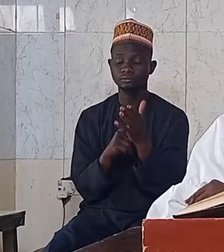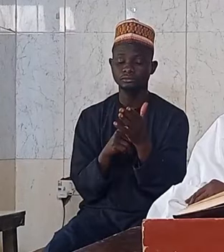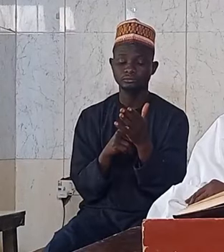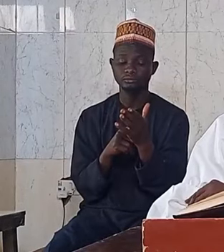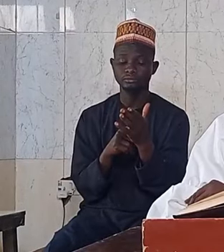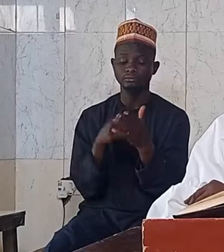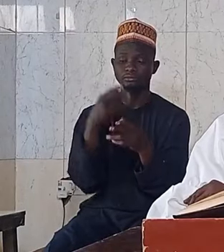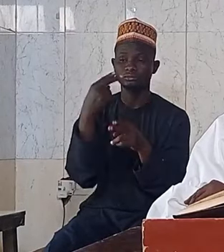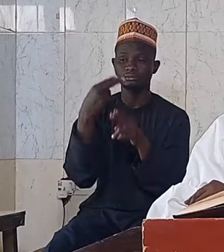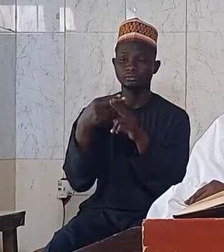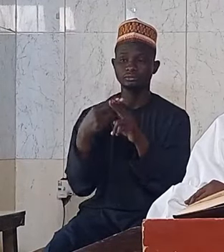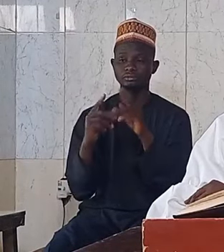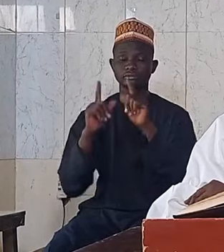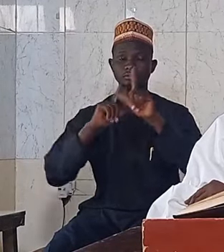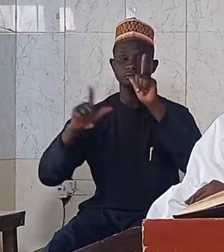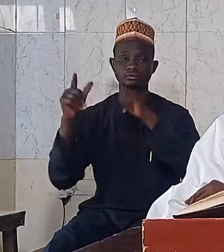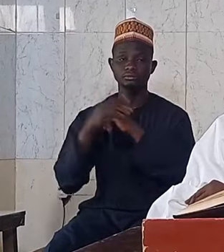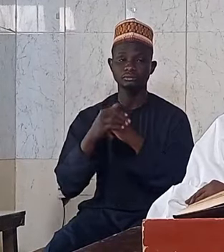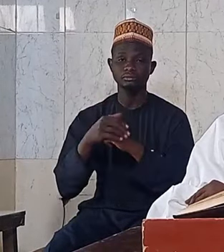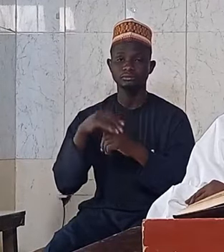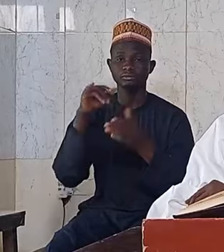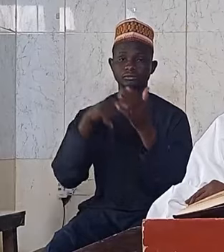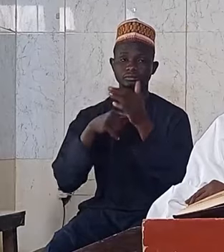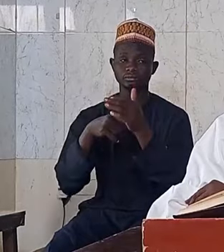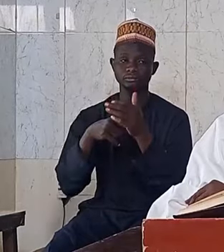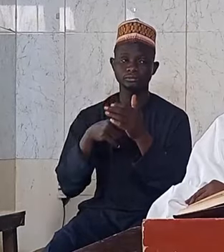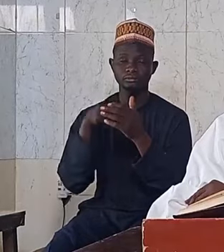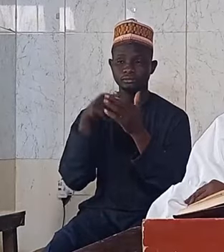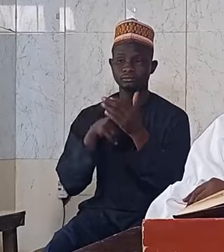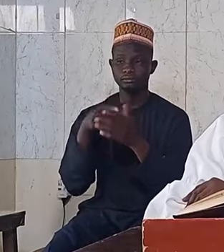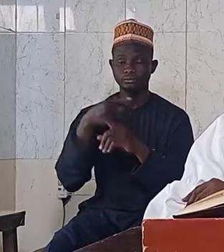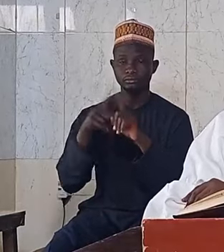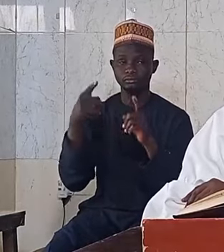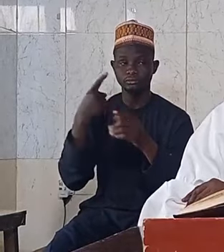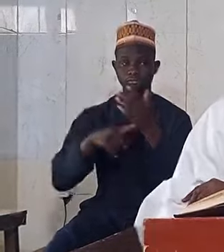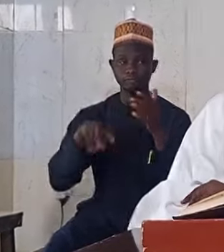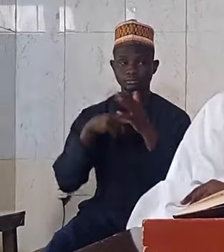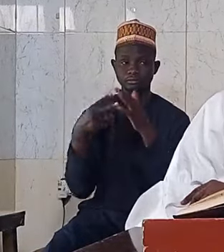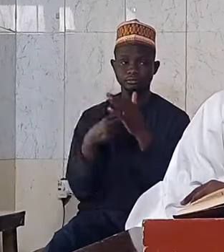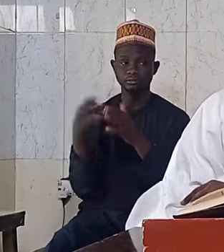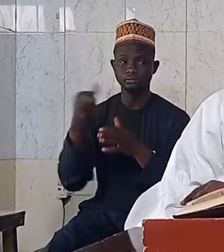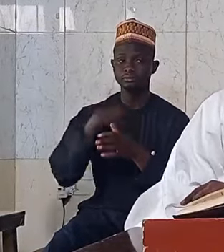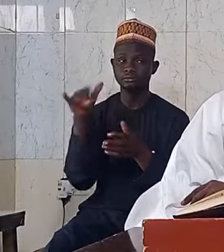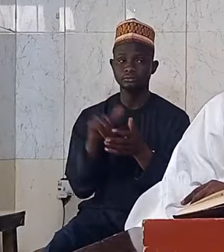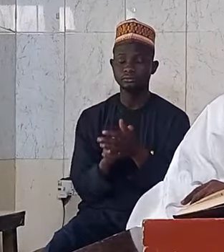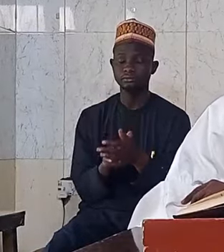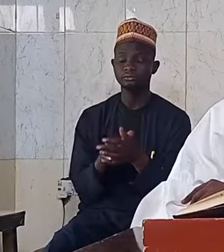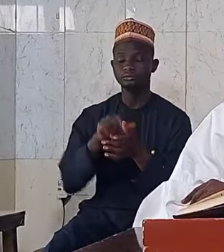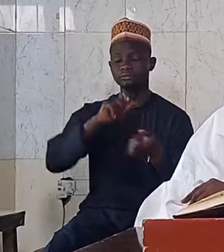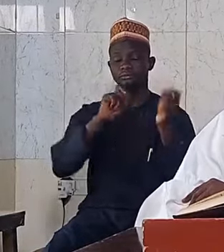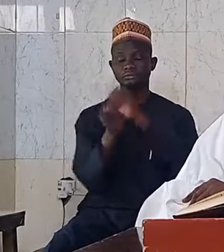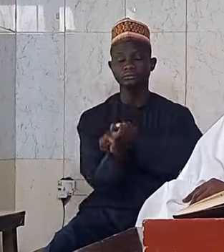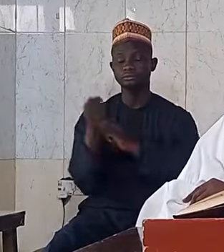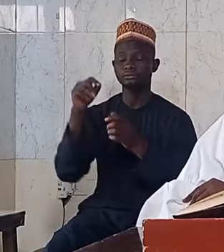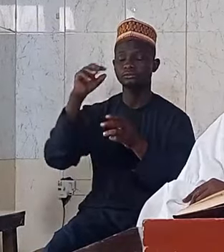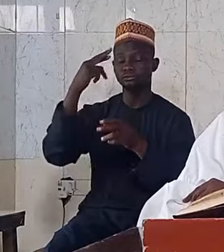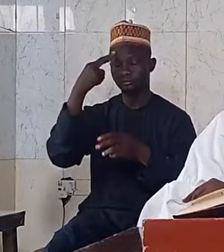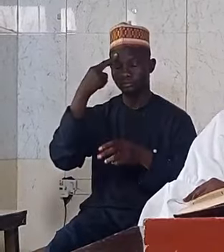نعتين اسم الإشارة هذه يوه أما وانا سنعتي مثلا نعتيني